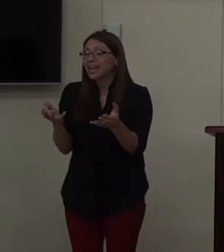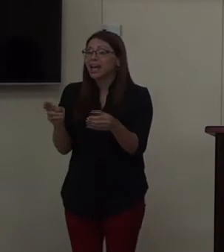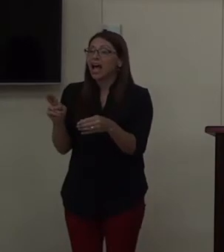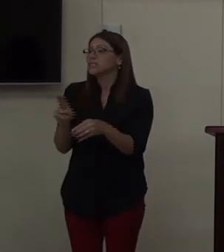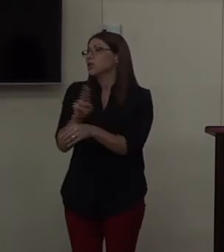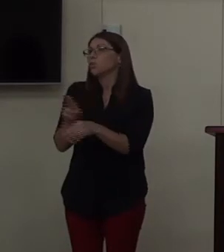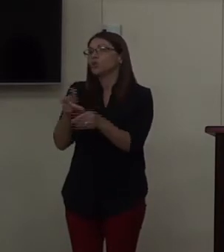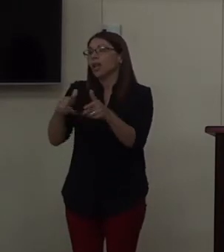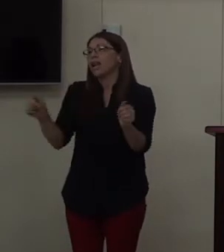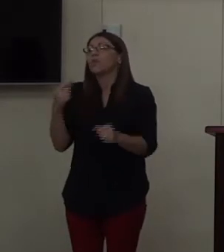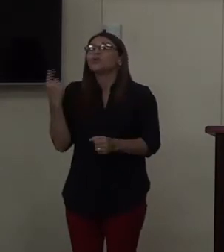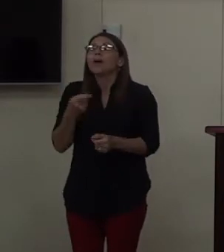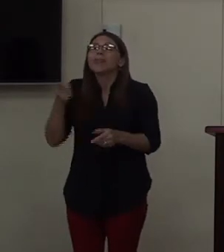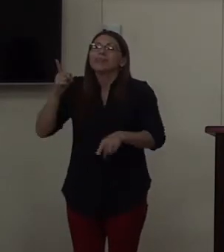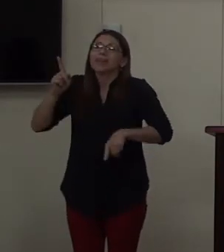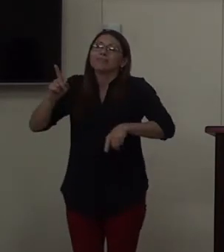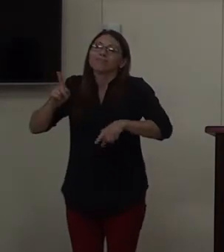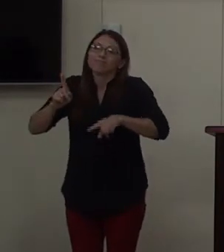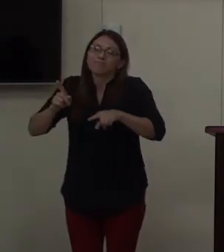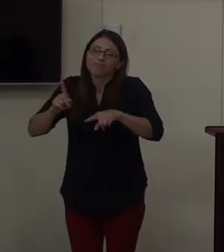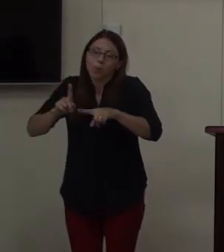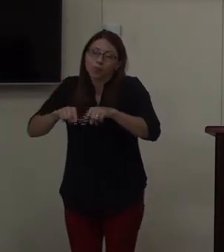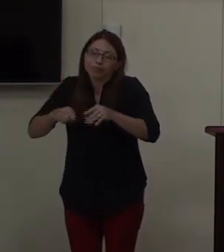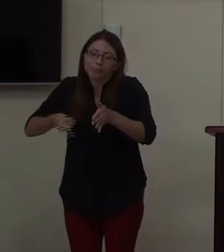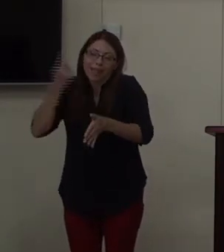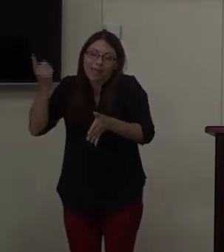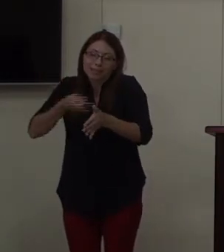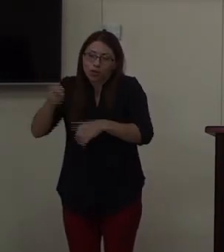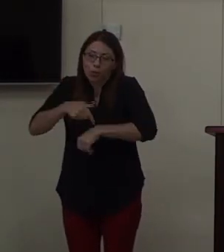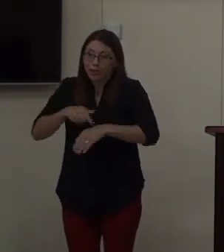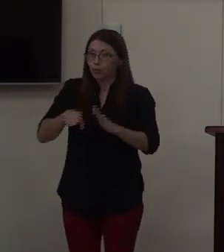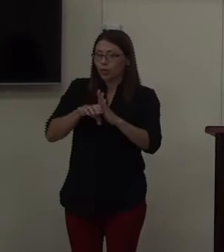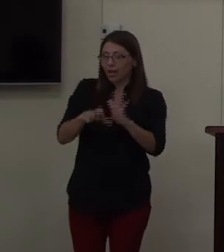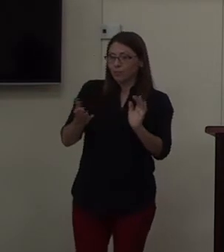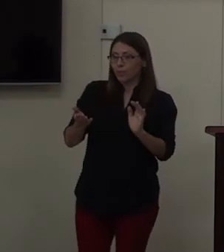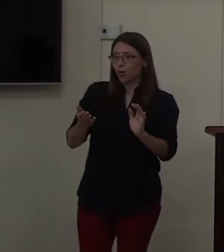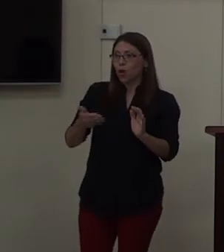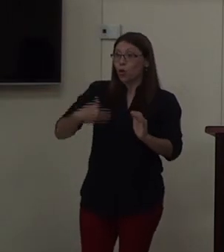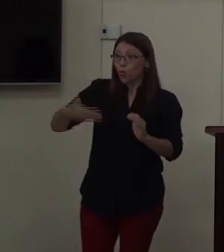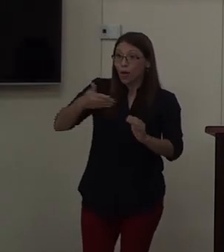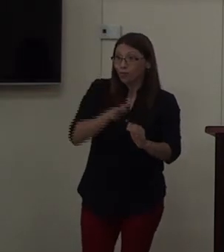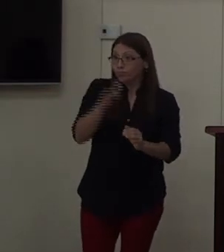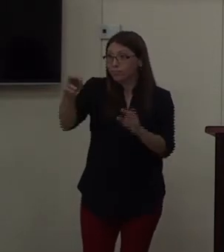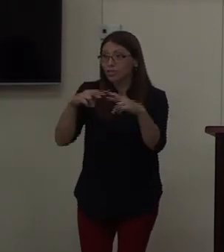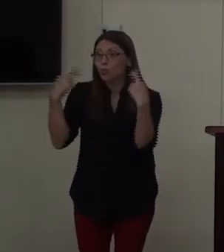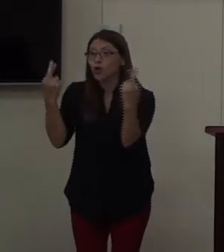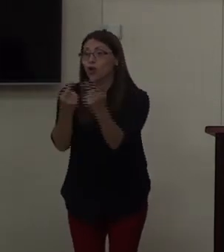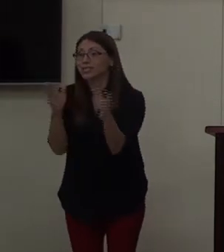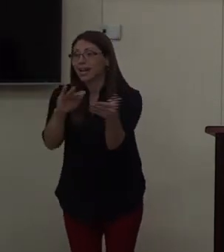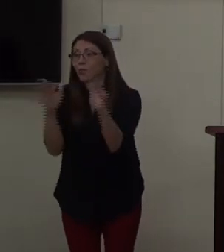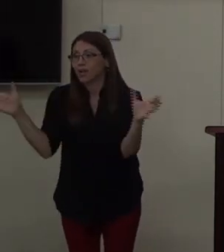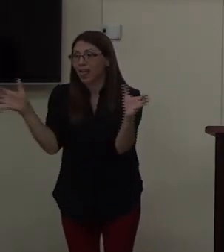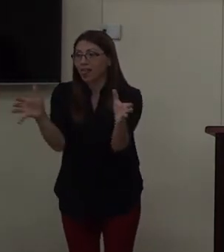de la lengua solo en ciertos momentos, ¿verdad? Por ejemplo, cuando hay reuniones de la comunidad o cuando hay una